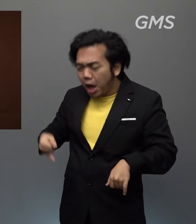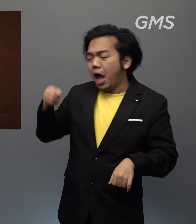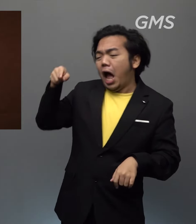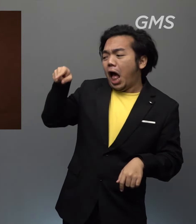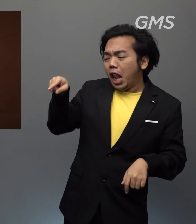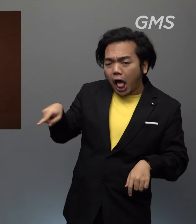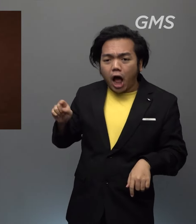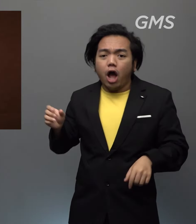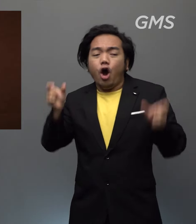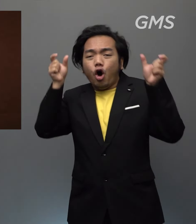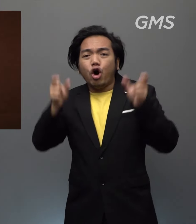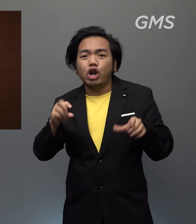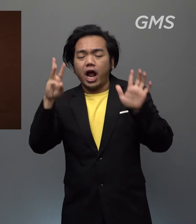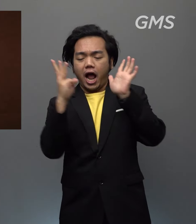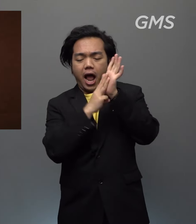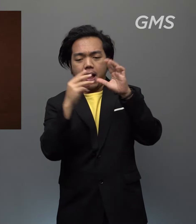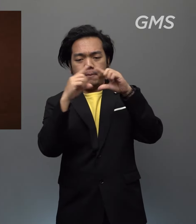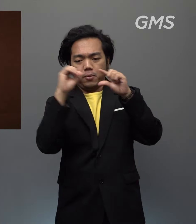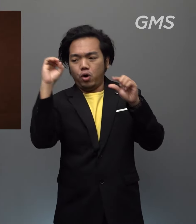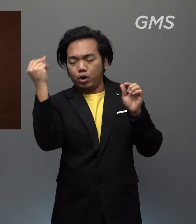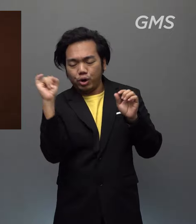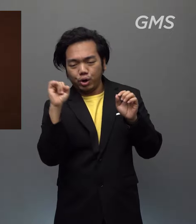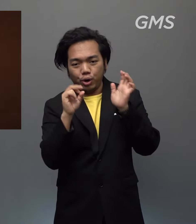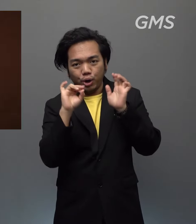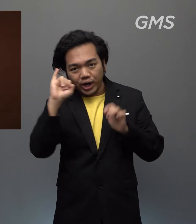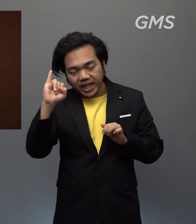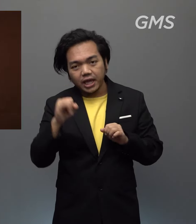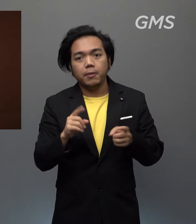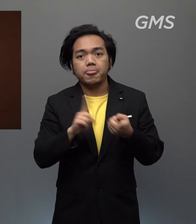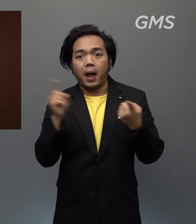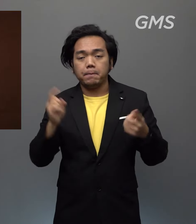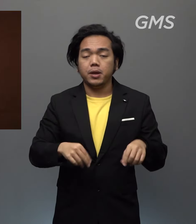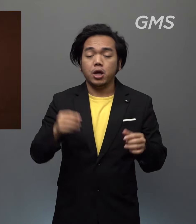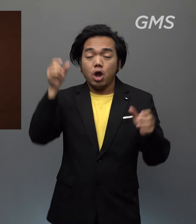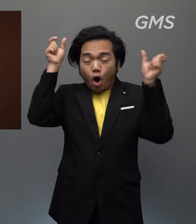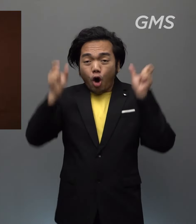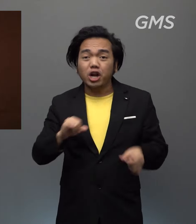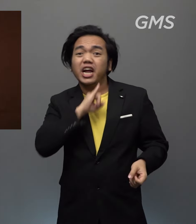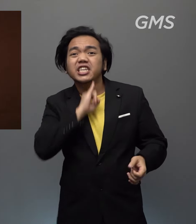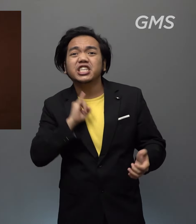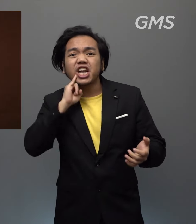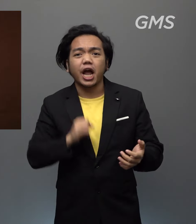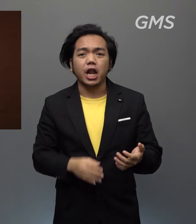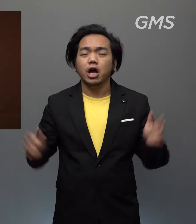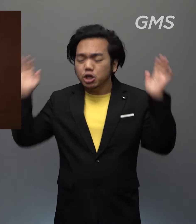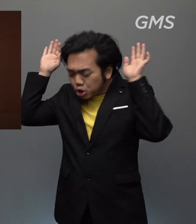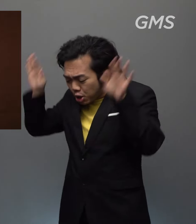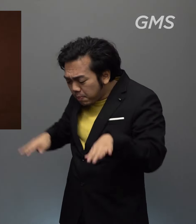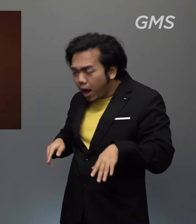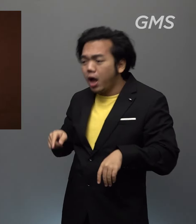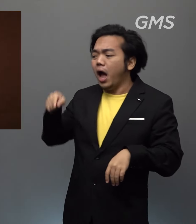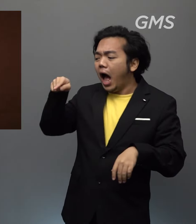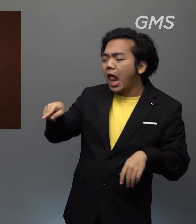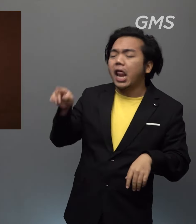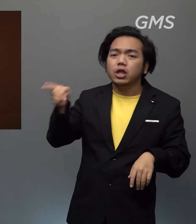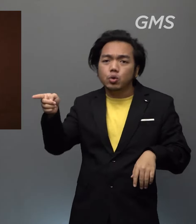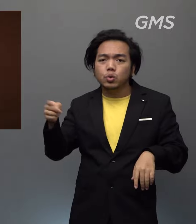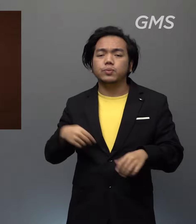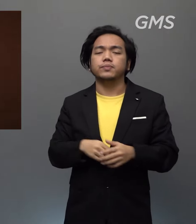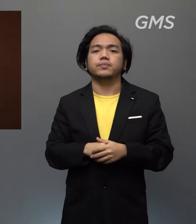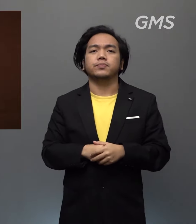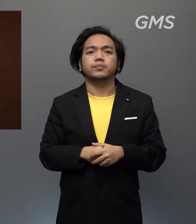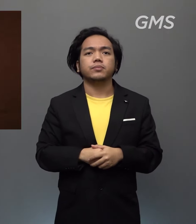menyembahnya. Sehingga mereka sendiri yang memutuskan untuk keluar dari covenant, perjanjian.